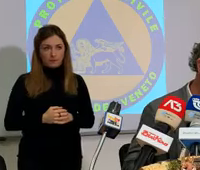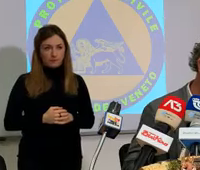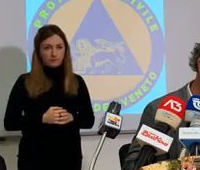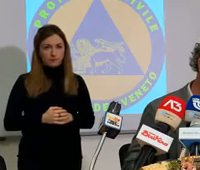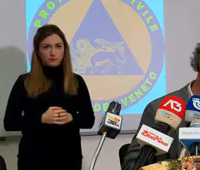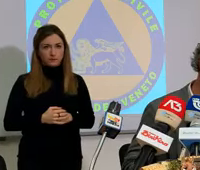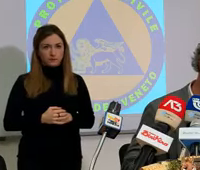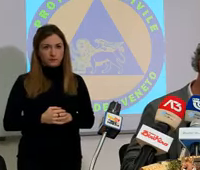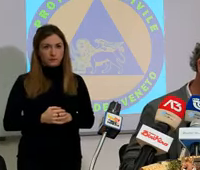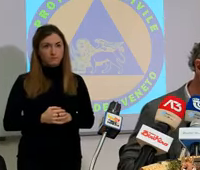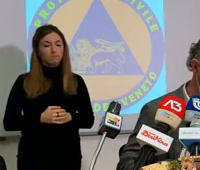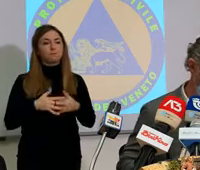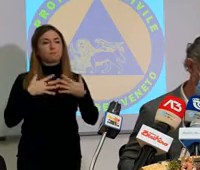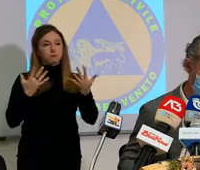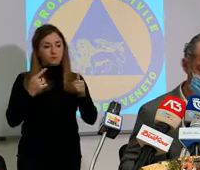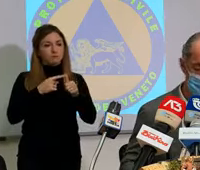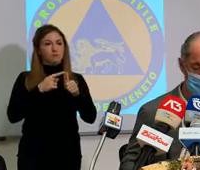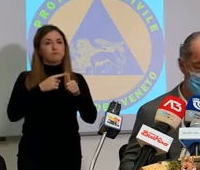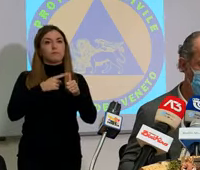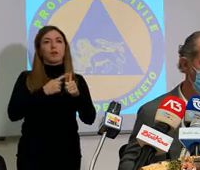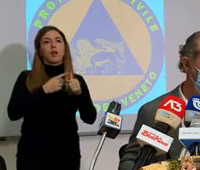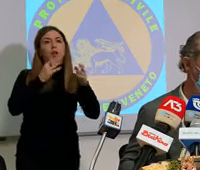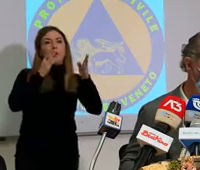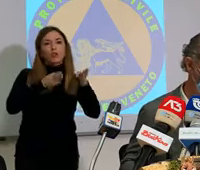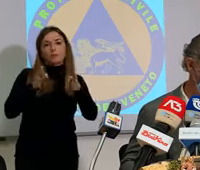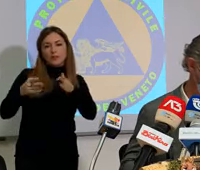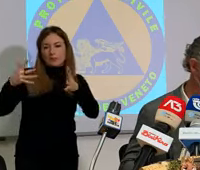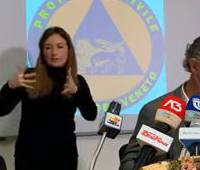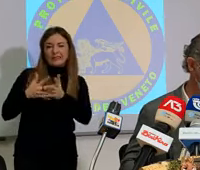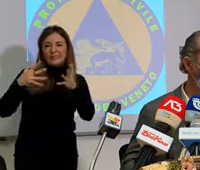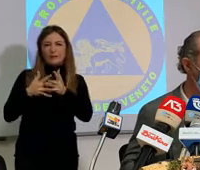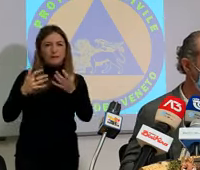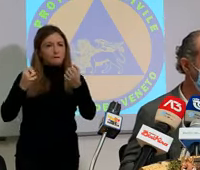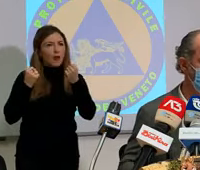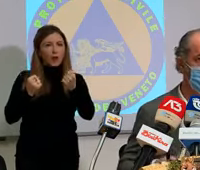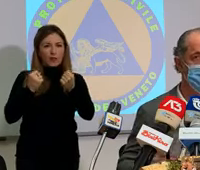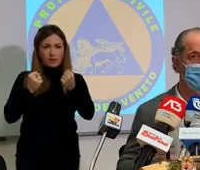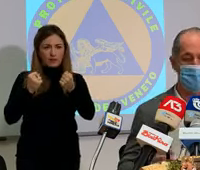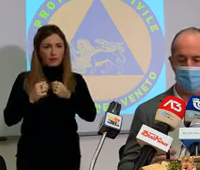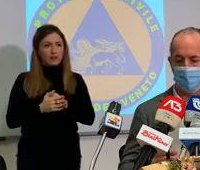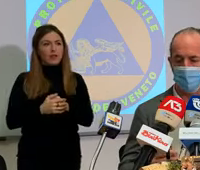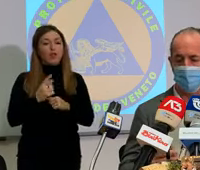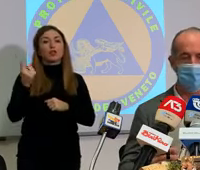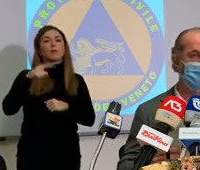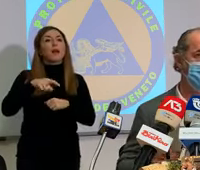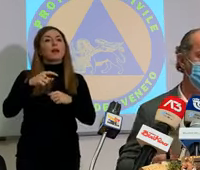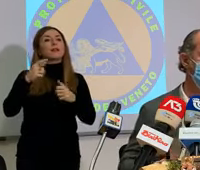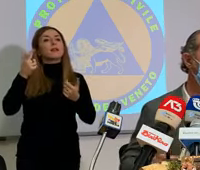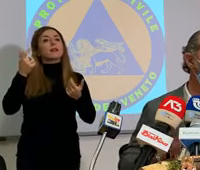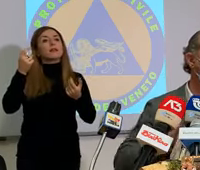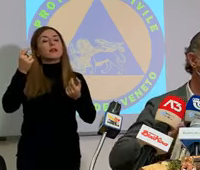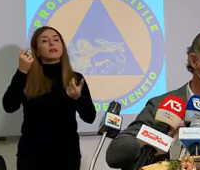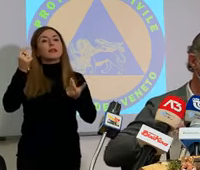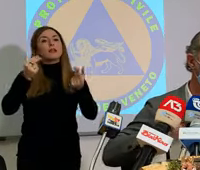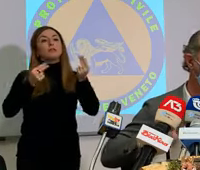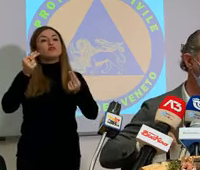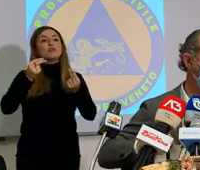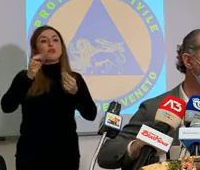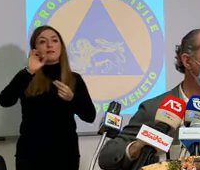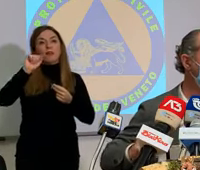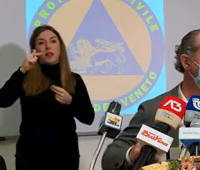sicuramente sono di forte pressione ospedaliera per cui oggi ho voluto anche domani verrà genere fattoria parlarvi dell'area non